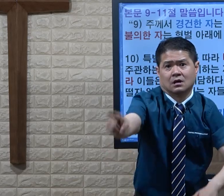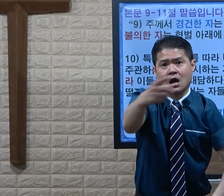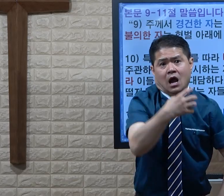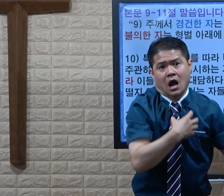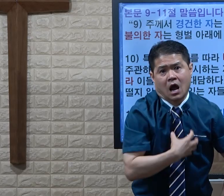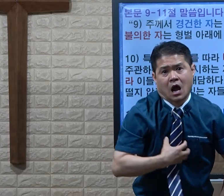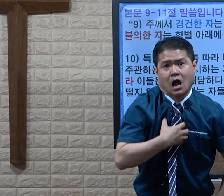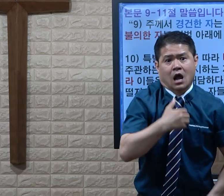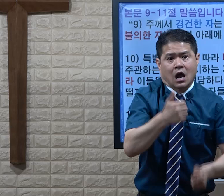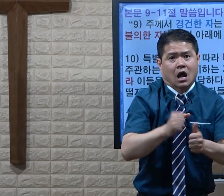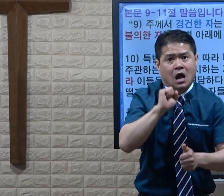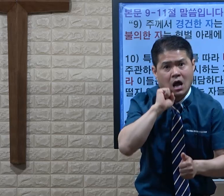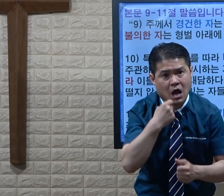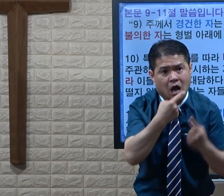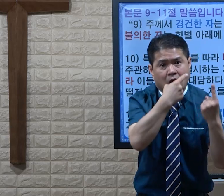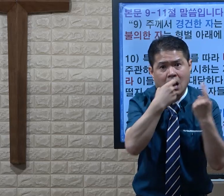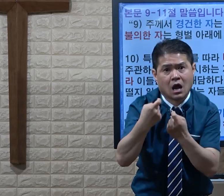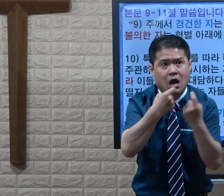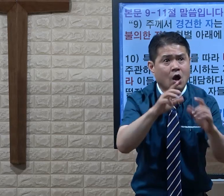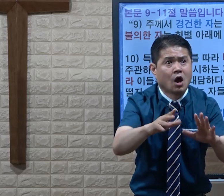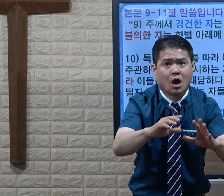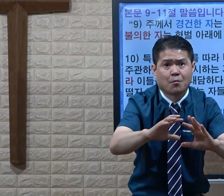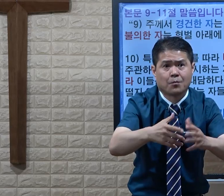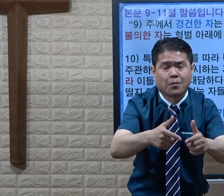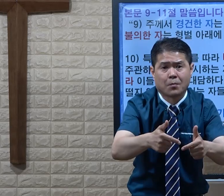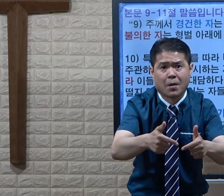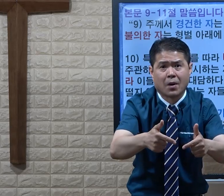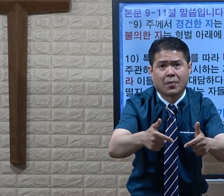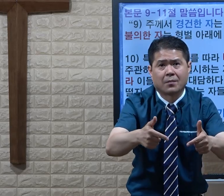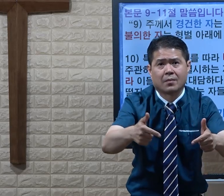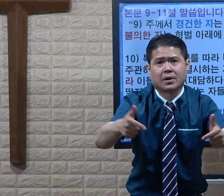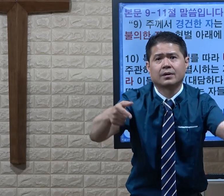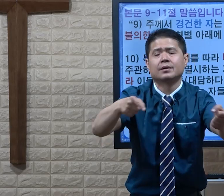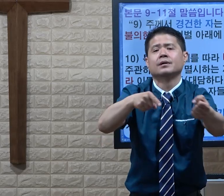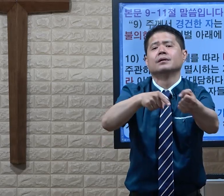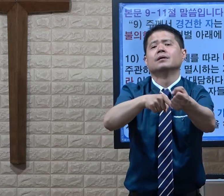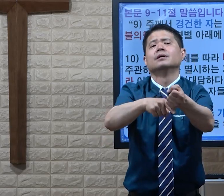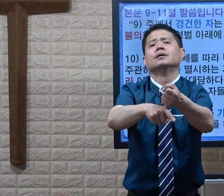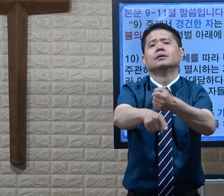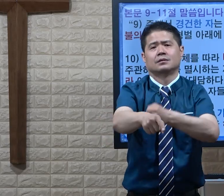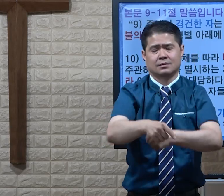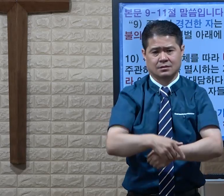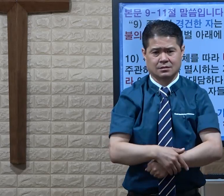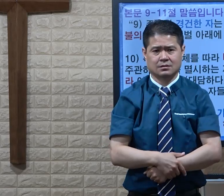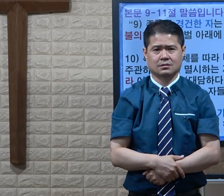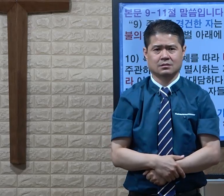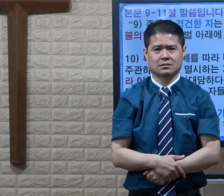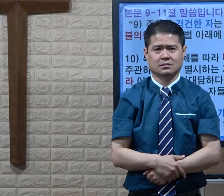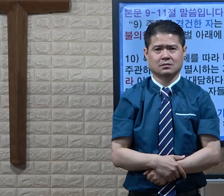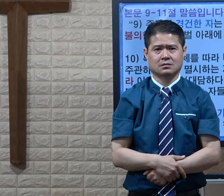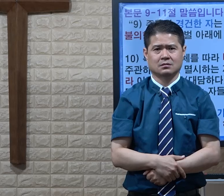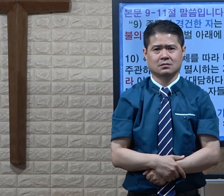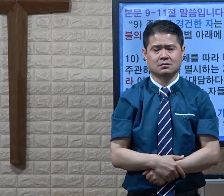지금도 사탄이 사람들을 미혹시키고 있는 것입니다. 그 죄가 계속해서 늘어나고 있는